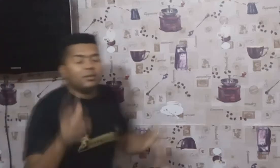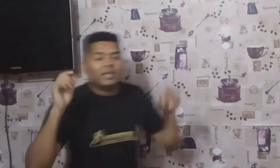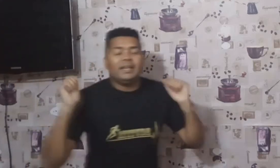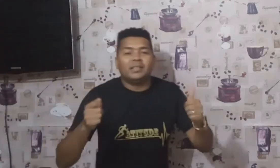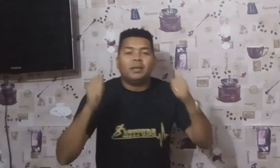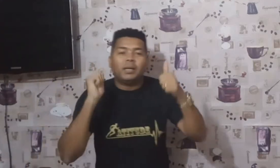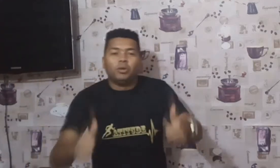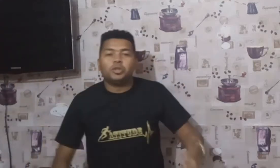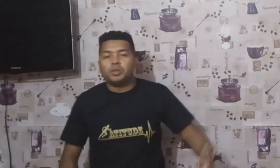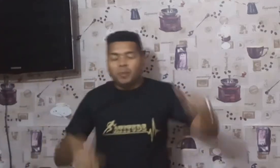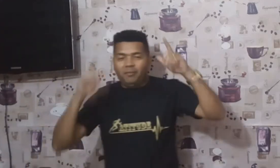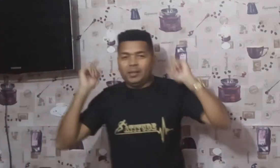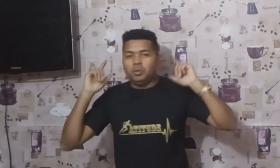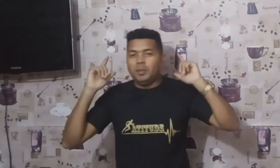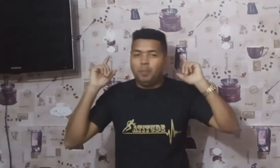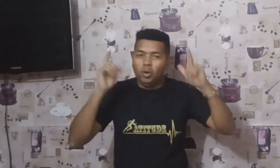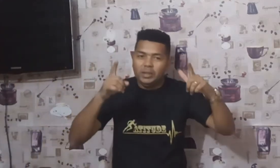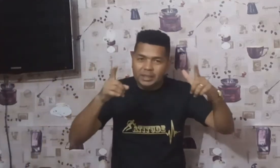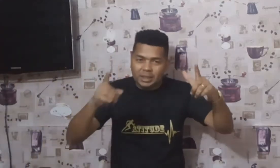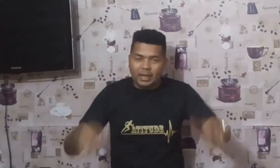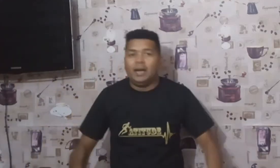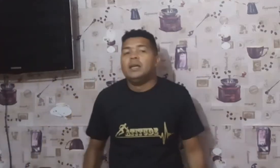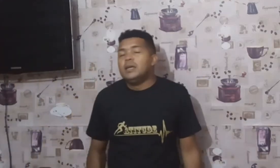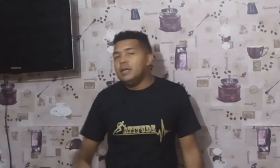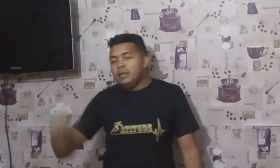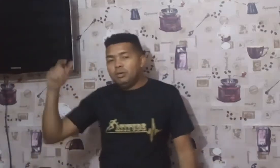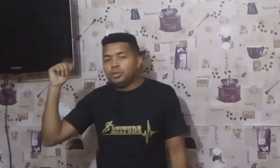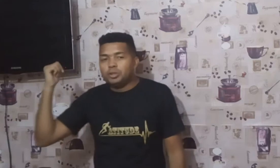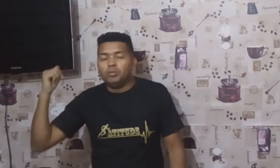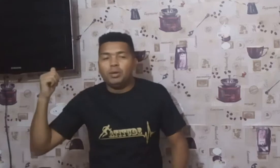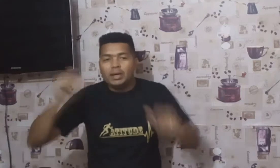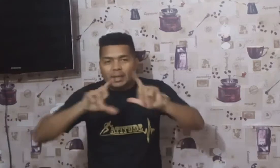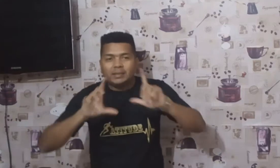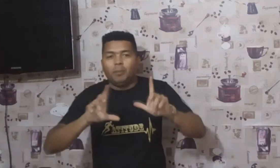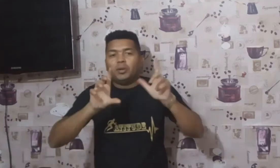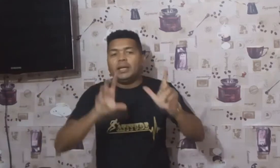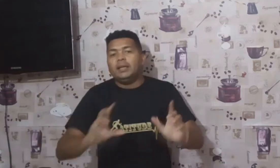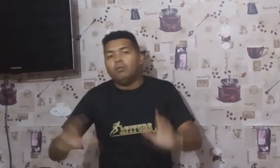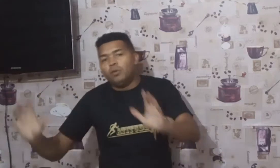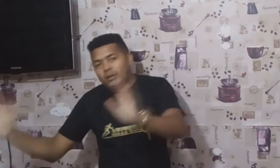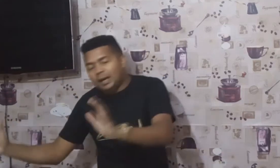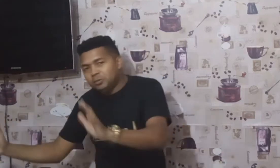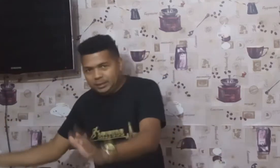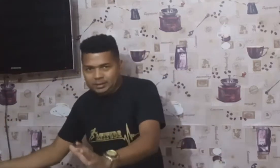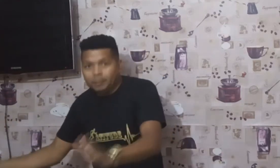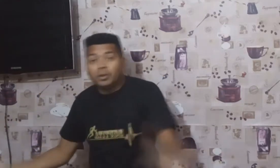Deus, galera, estamos aqui hoje para falar sobre política. E o título meu aí tá assim, ó: por que não votar no Cezinha? Por que